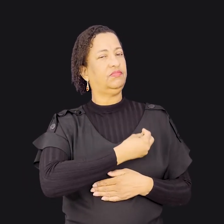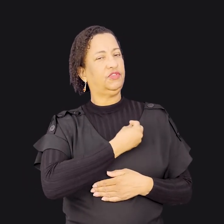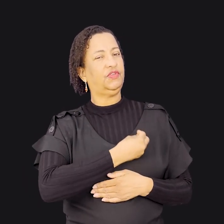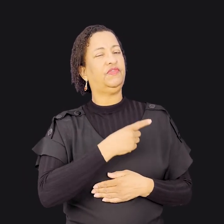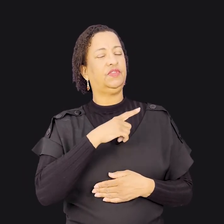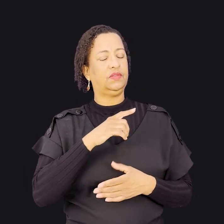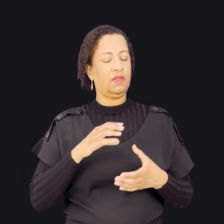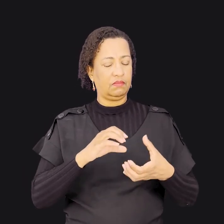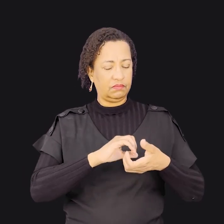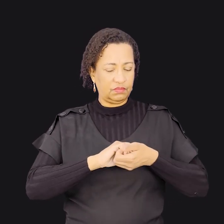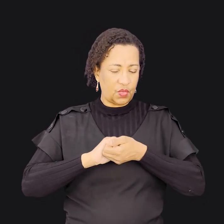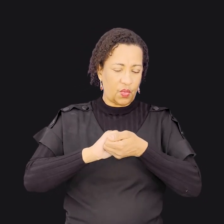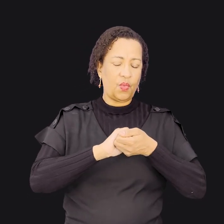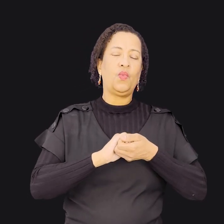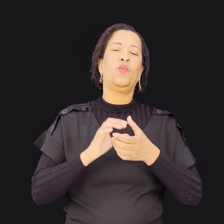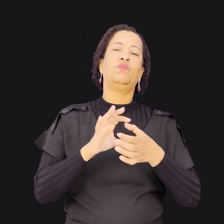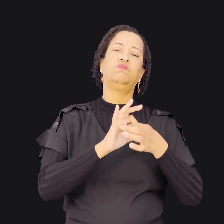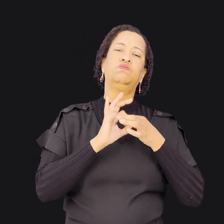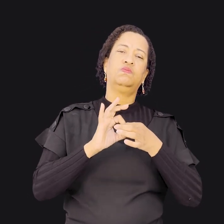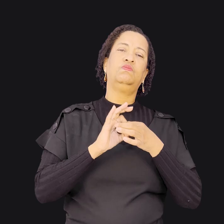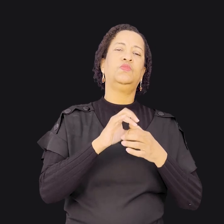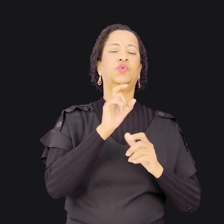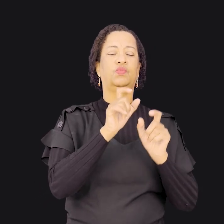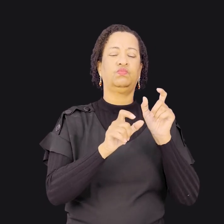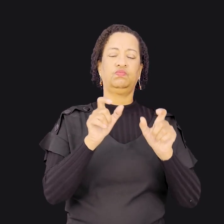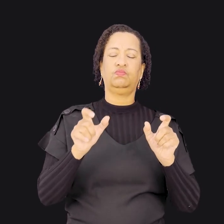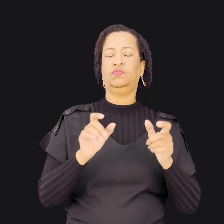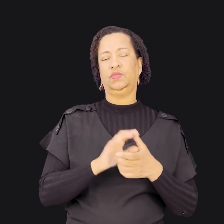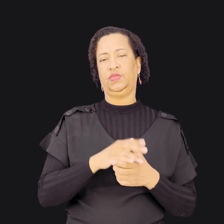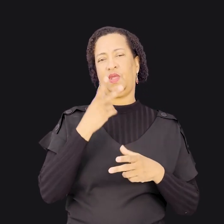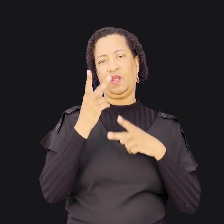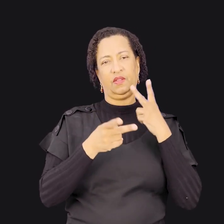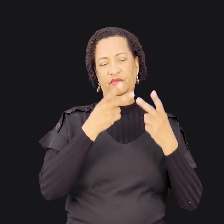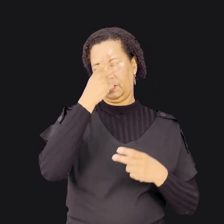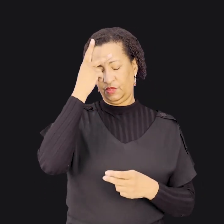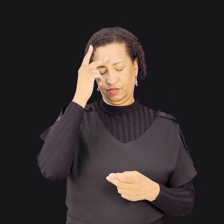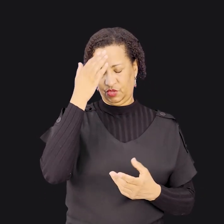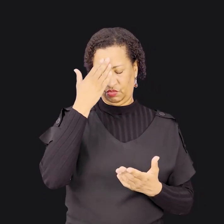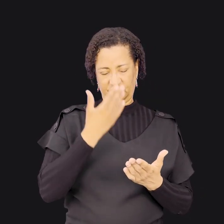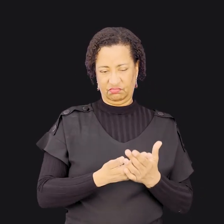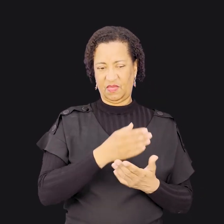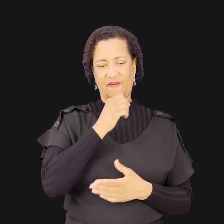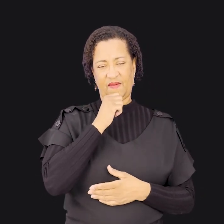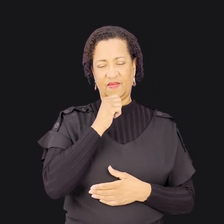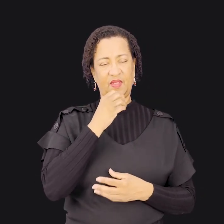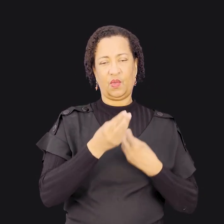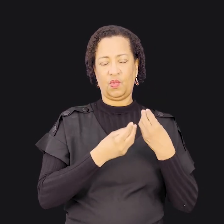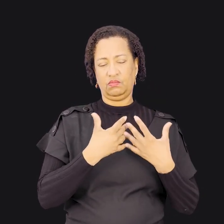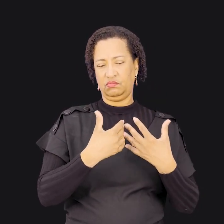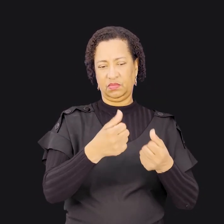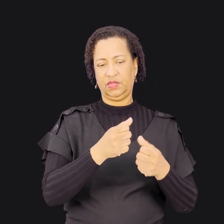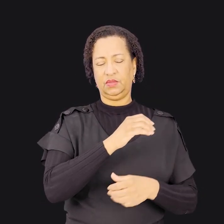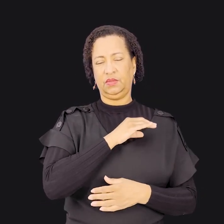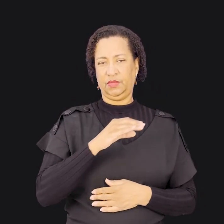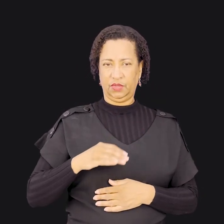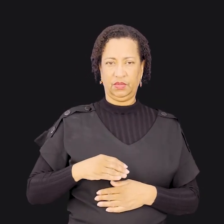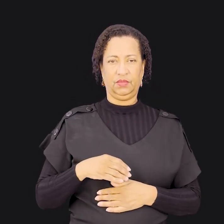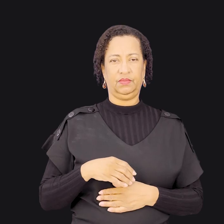ter comunhão com elas. Ele não estava dizendo aos incrédulos como receber a Cristo.